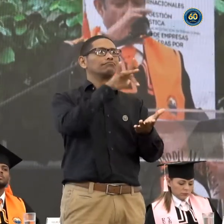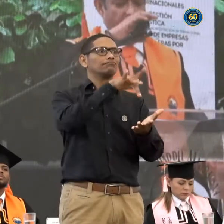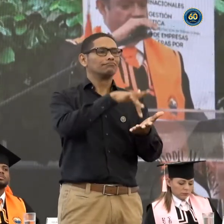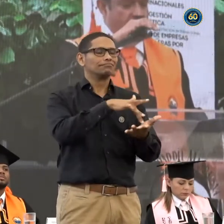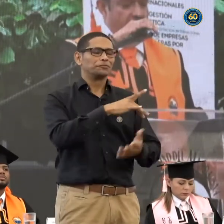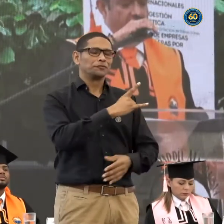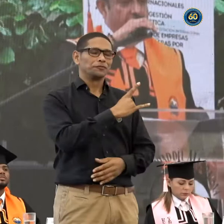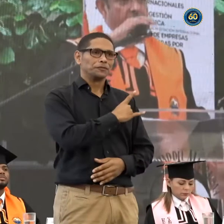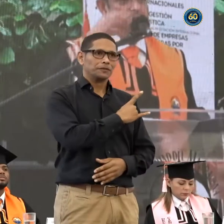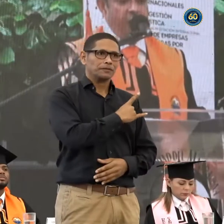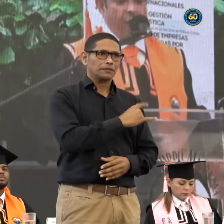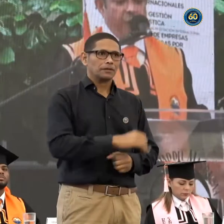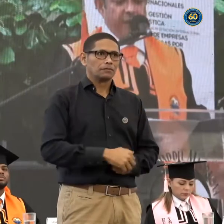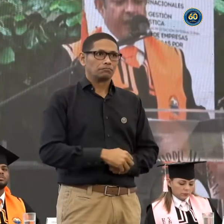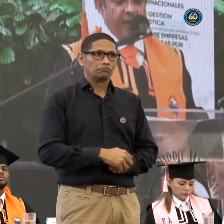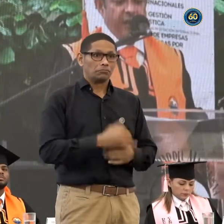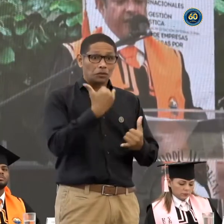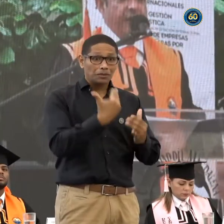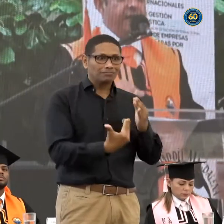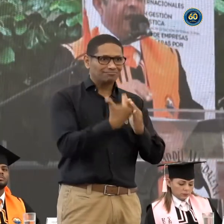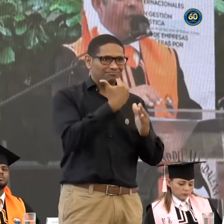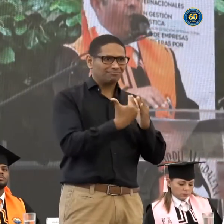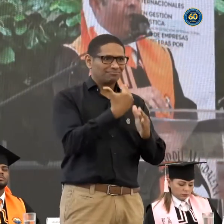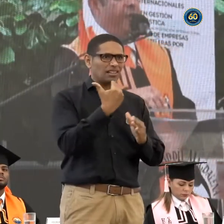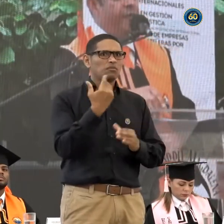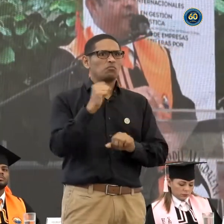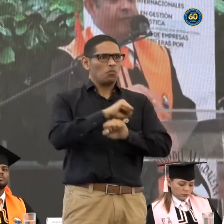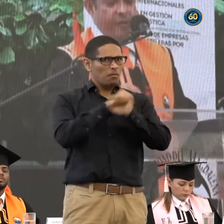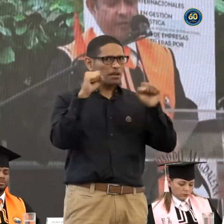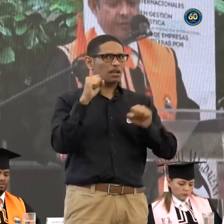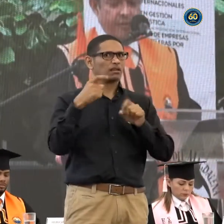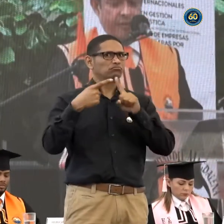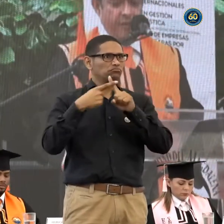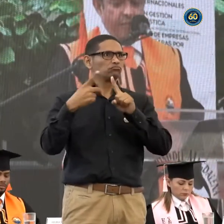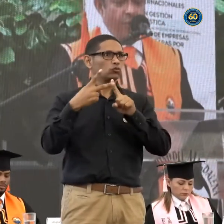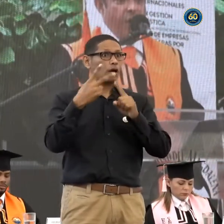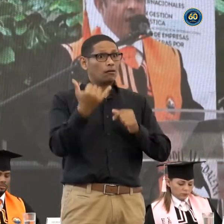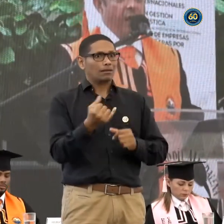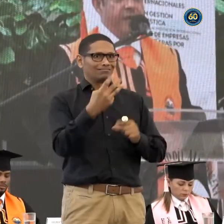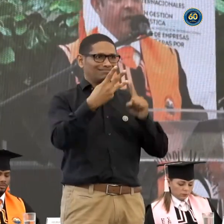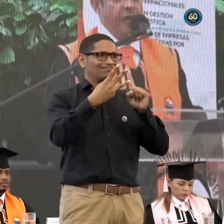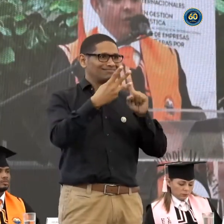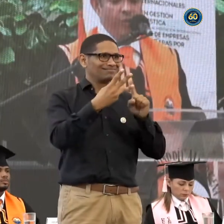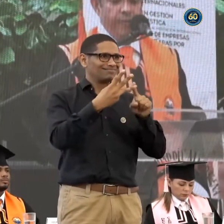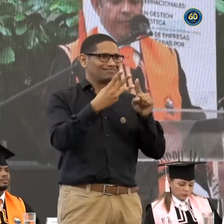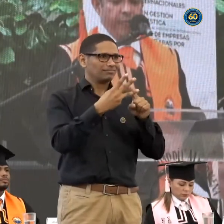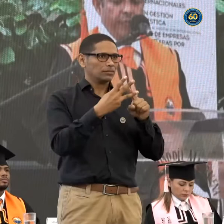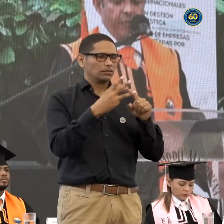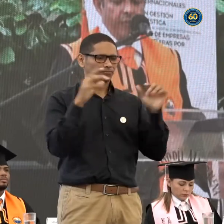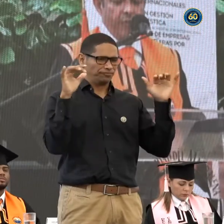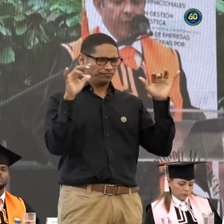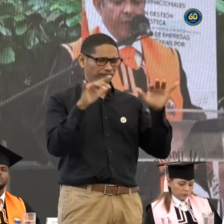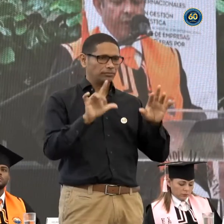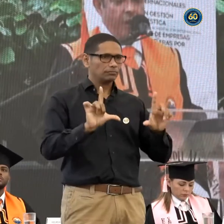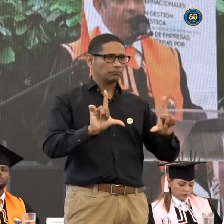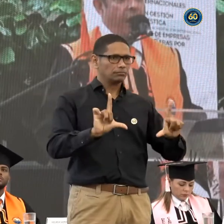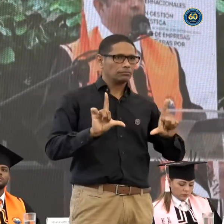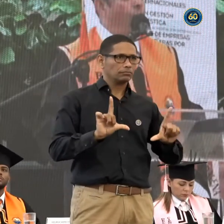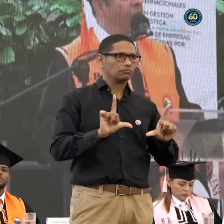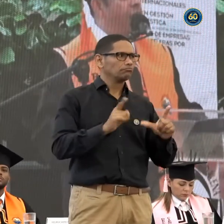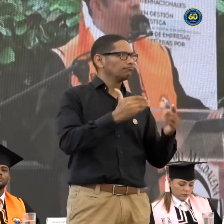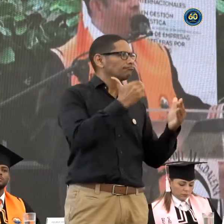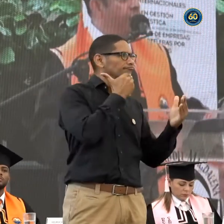quiero empezar esta tercera ceremonia pues Agradeciendo a todo el equipo